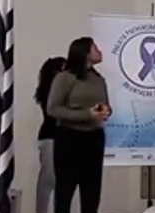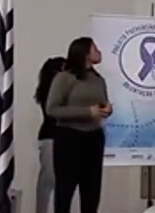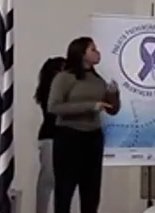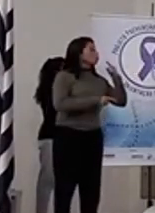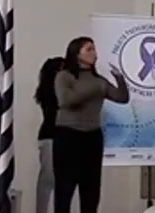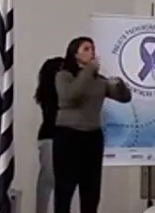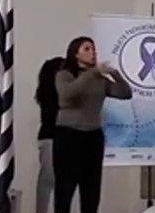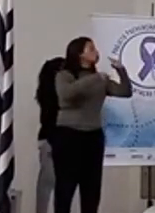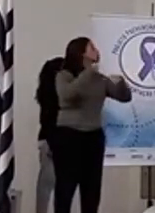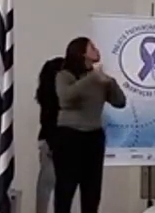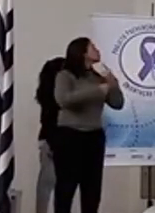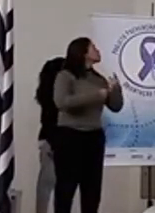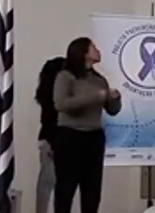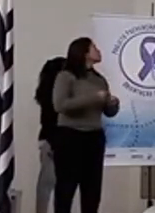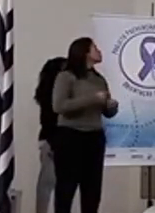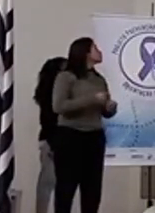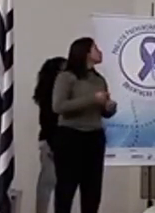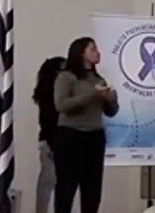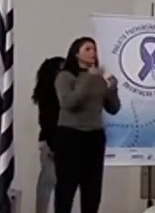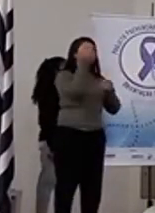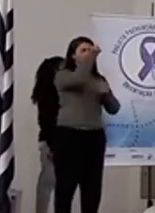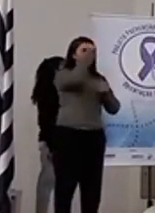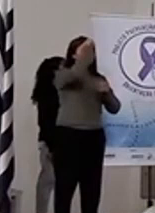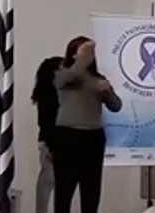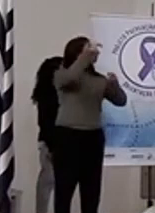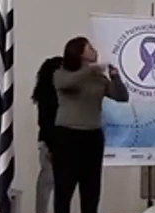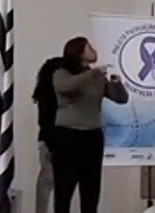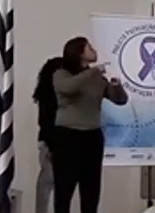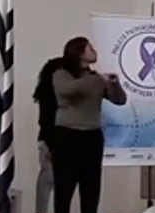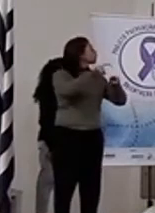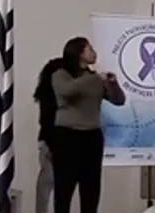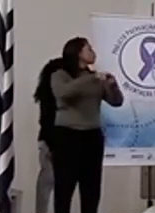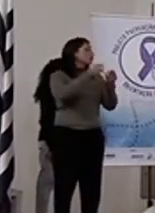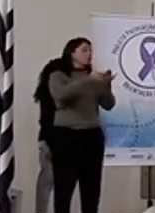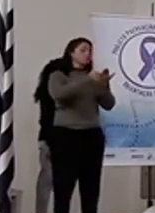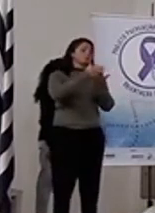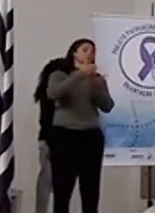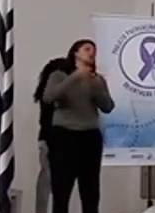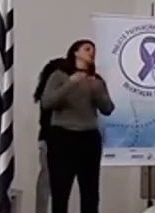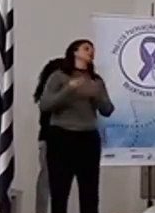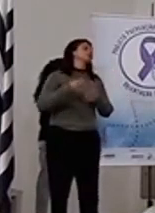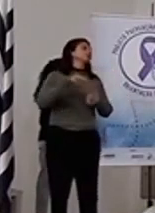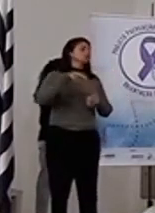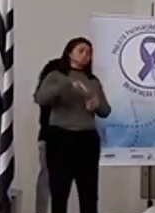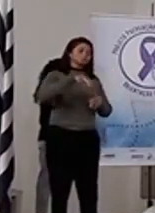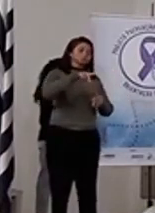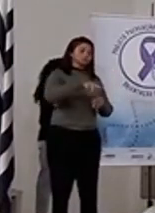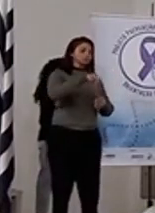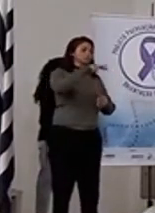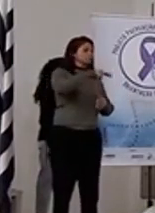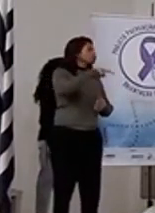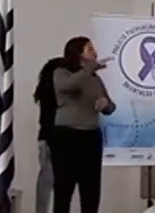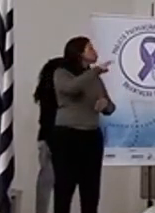outra que estava ainda aprendendo a sentar, começa a dar os primeiros passinhos na escada.